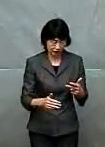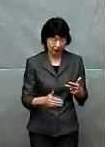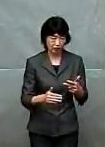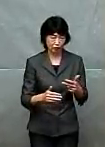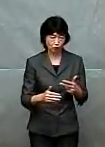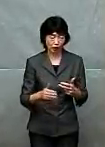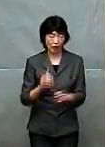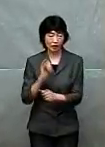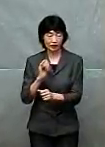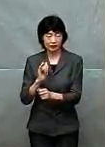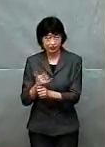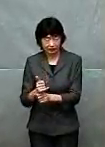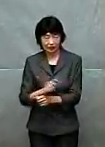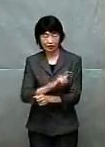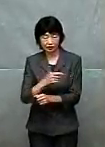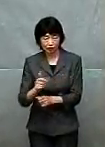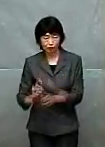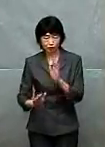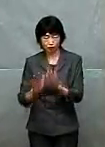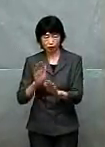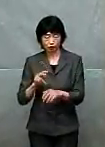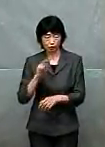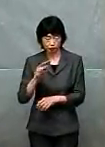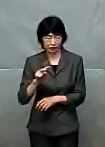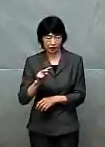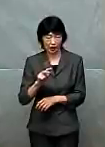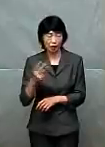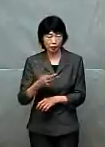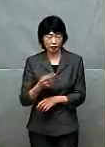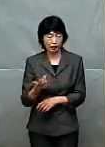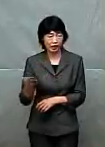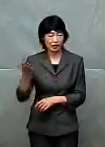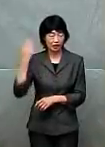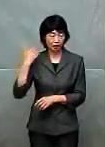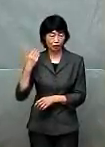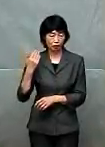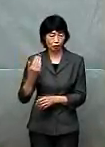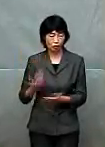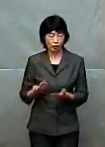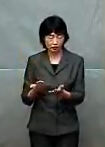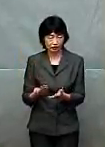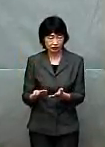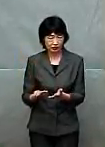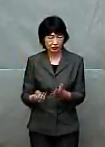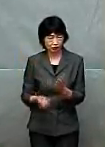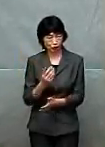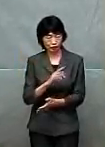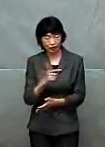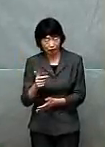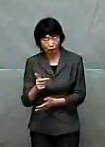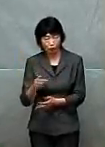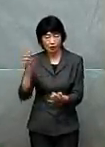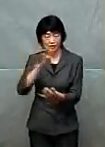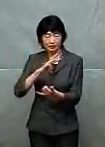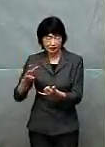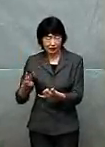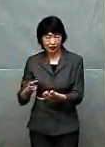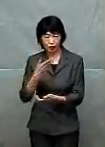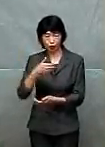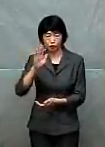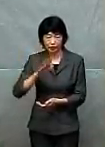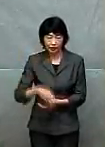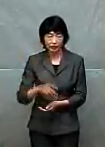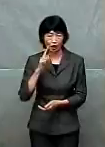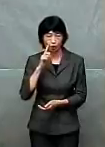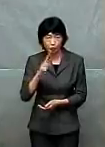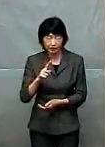況などとともに、過去の地震や風水害の状況などを客観的なデータでお示し